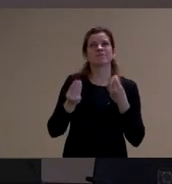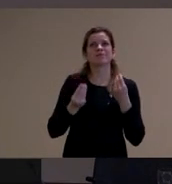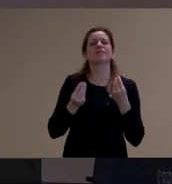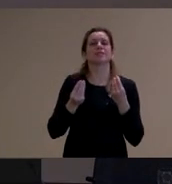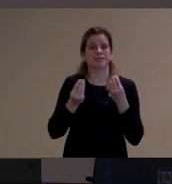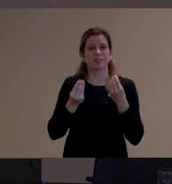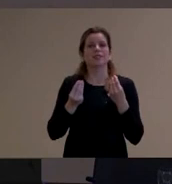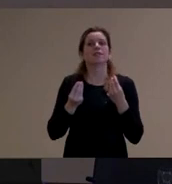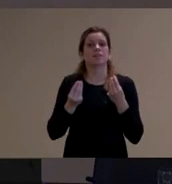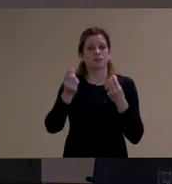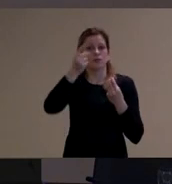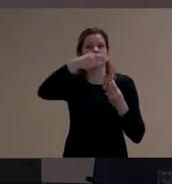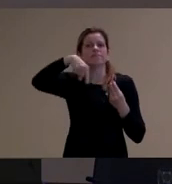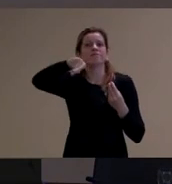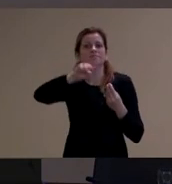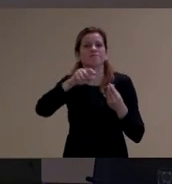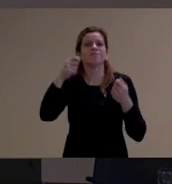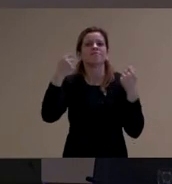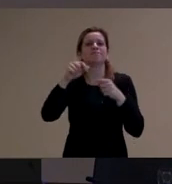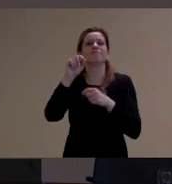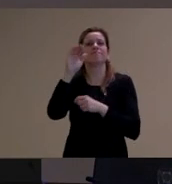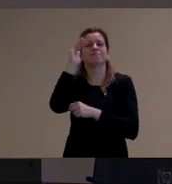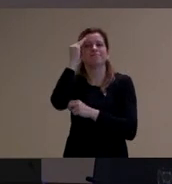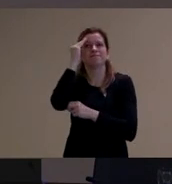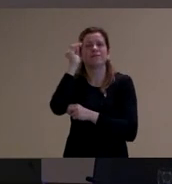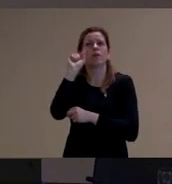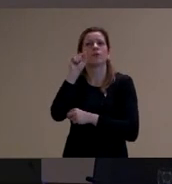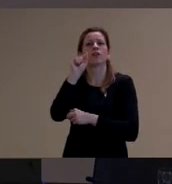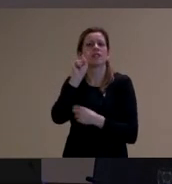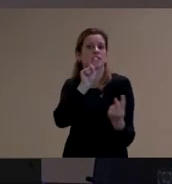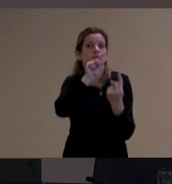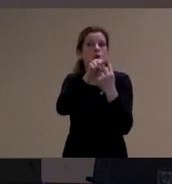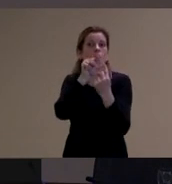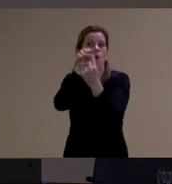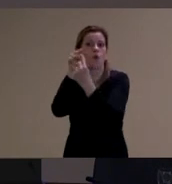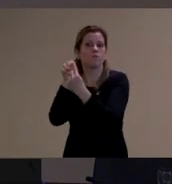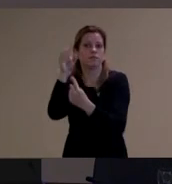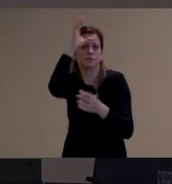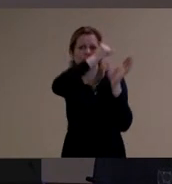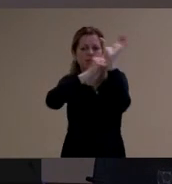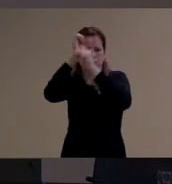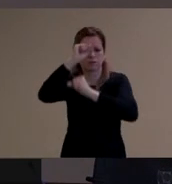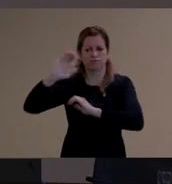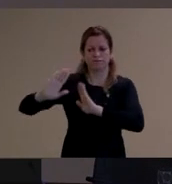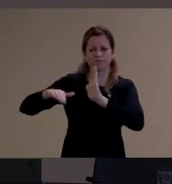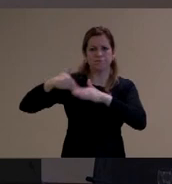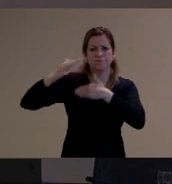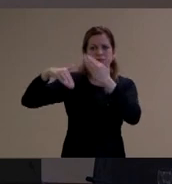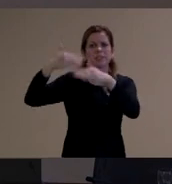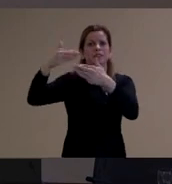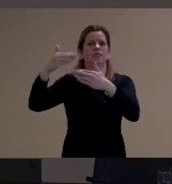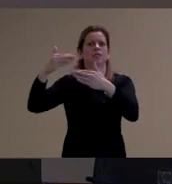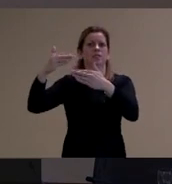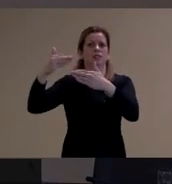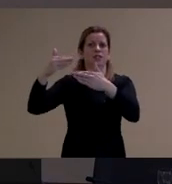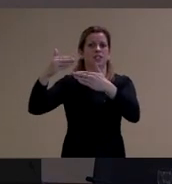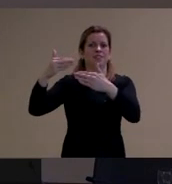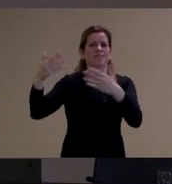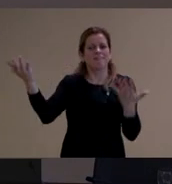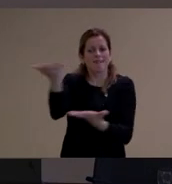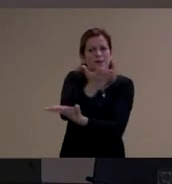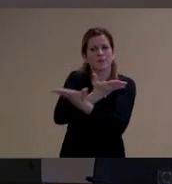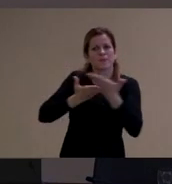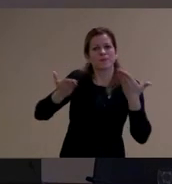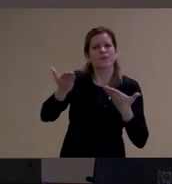resultar né em objetivos de aprendizagem e desenvolvimento em quadros então isso foi